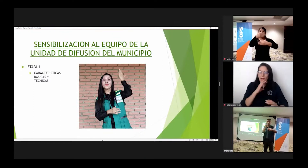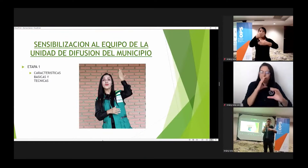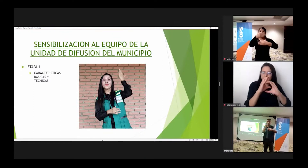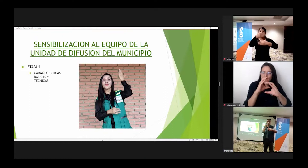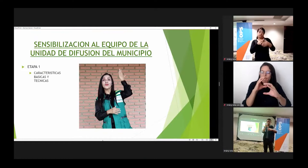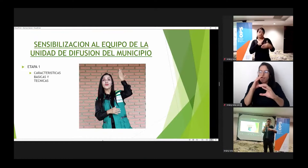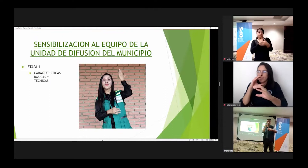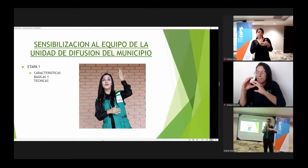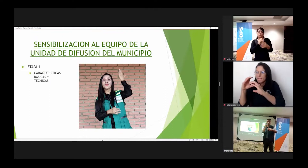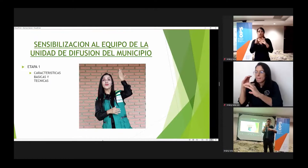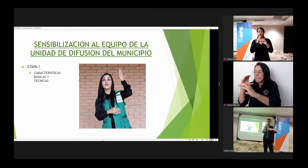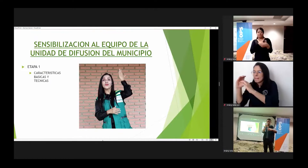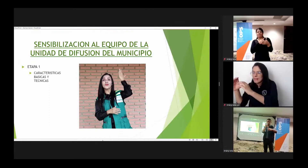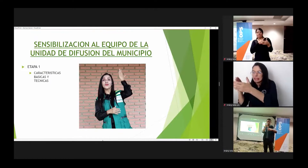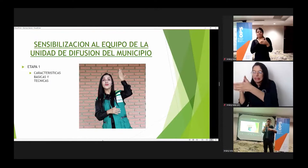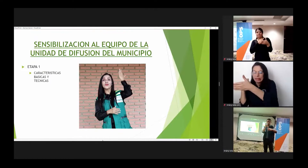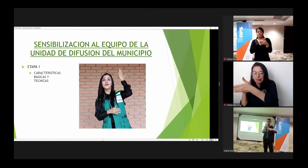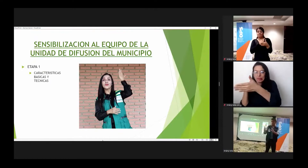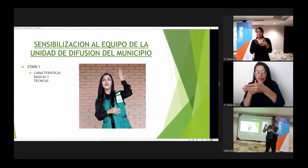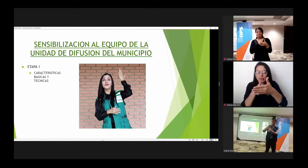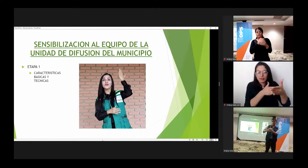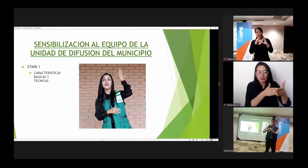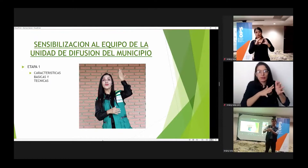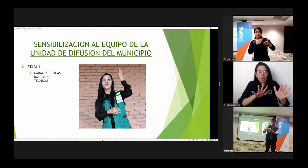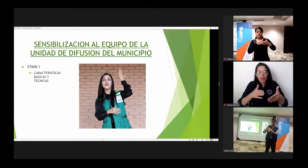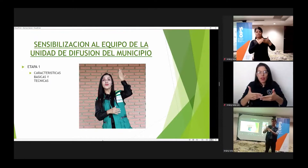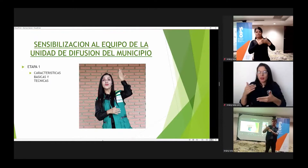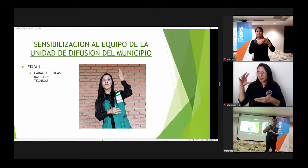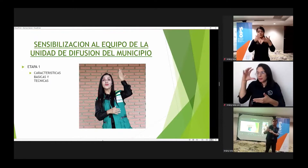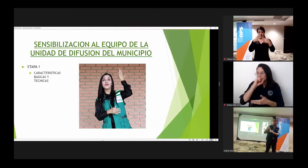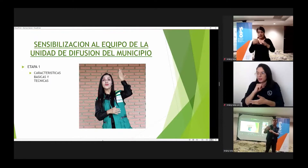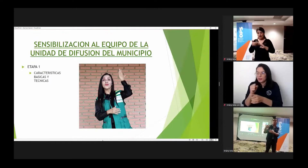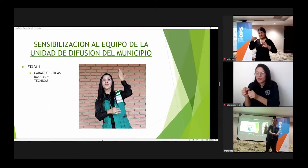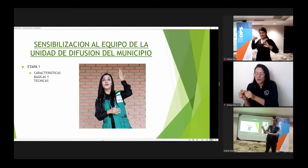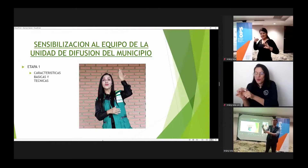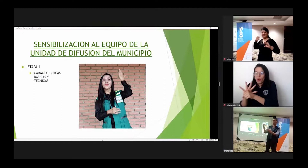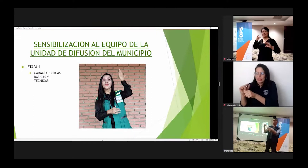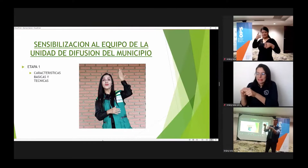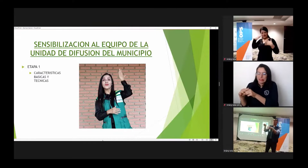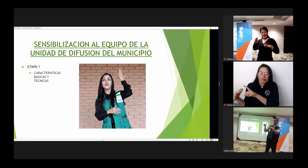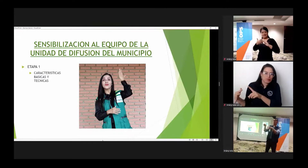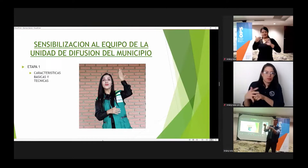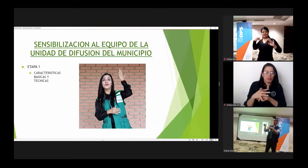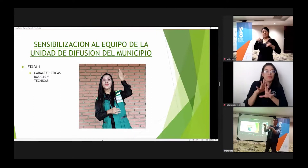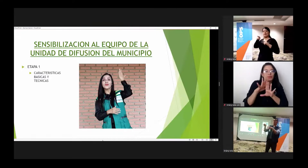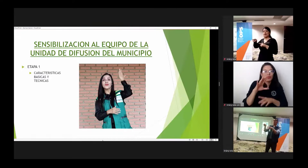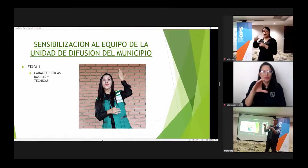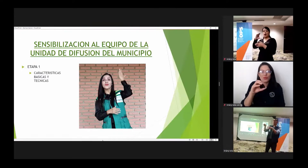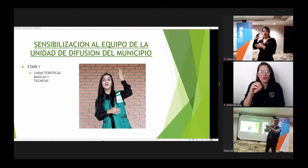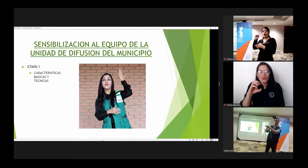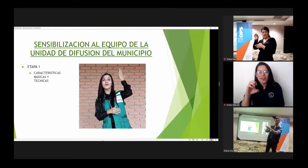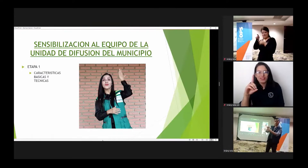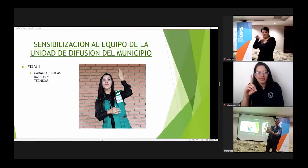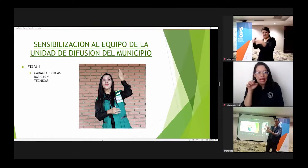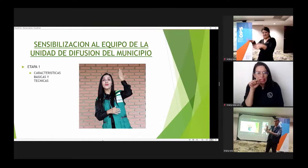por primera vez ya se había visto la experiencia del COE que se trabajó y ya con estas